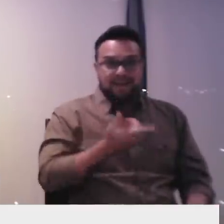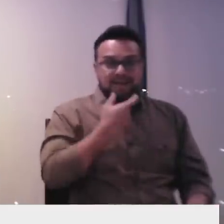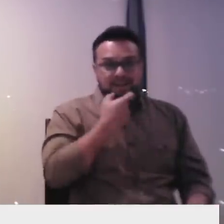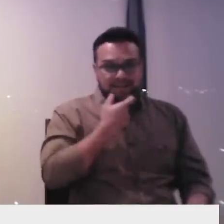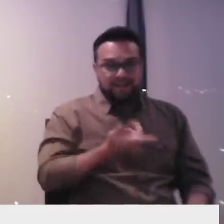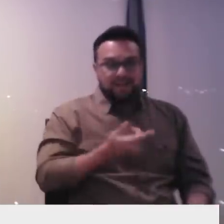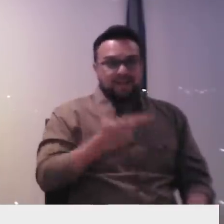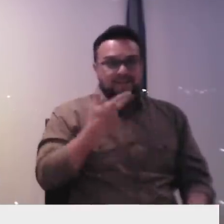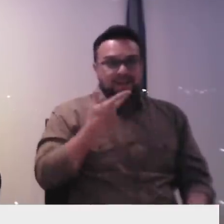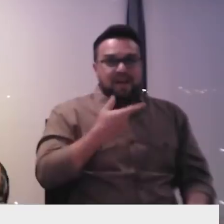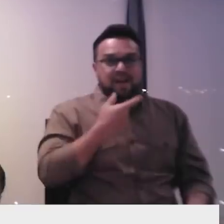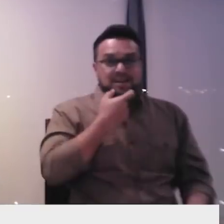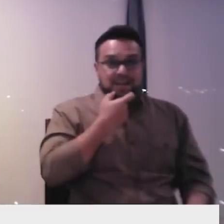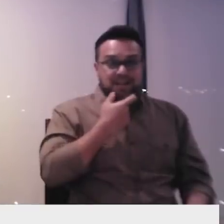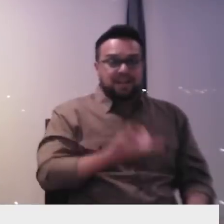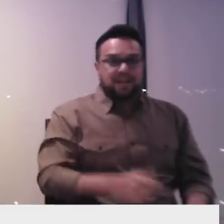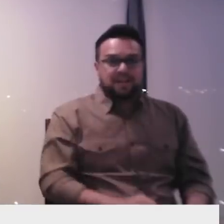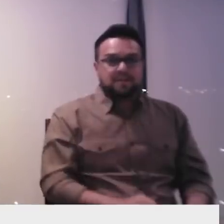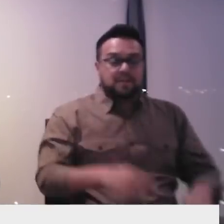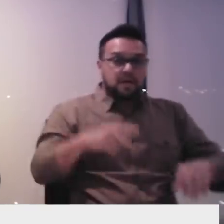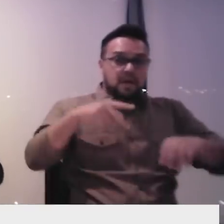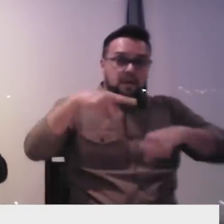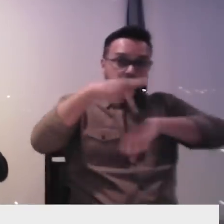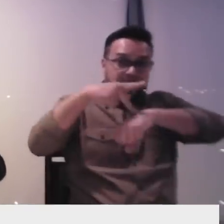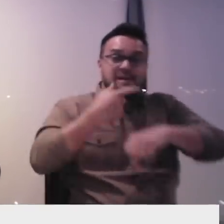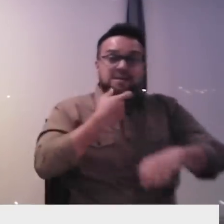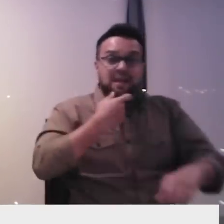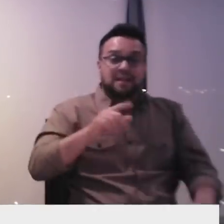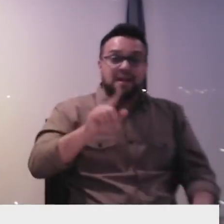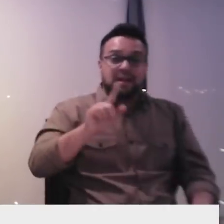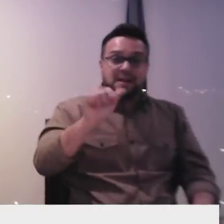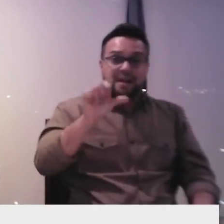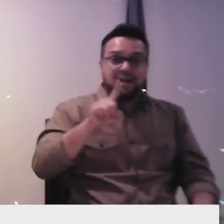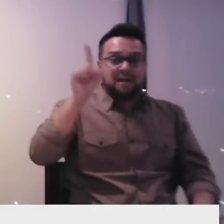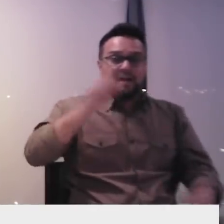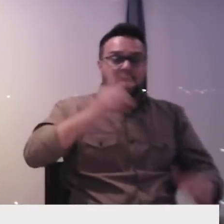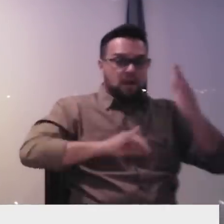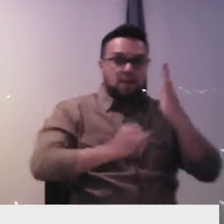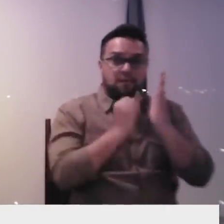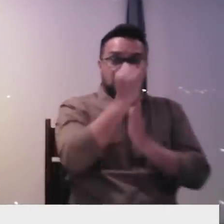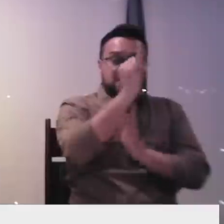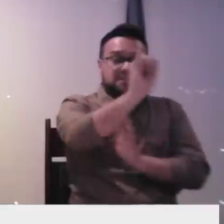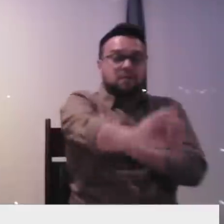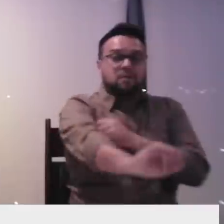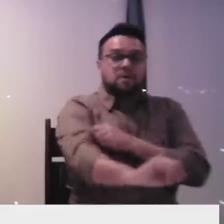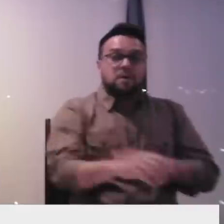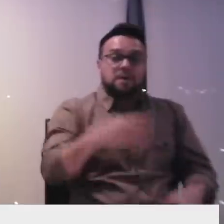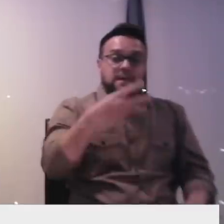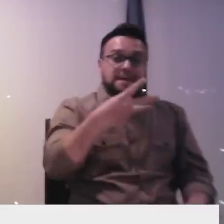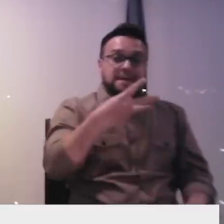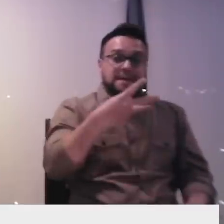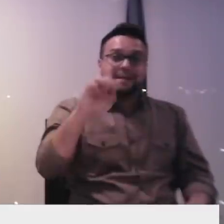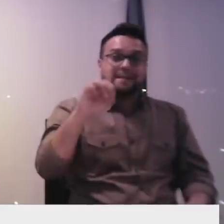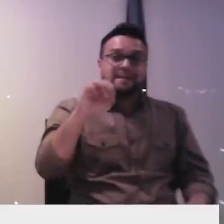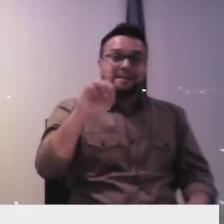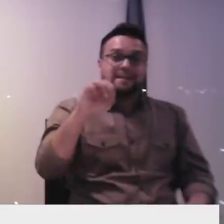né? Costuma falar Reino Unido e Inglaterra, são 4 países. A inflação do gás foi em 300%